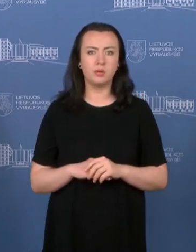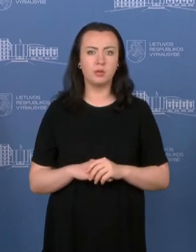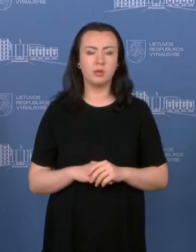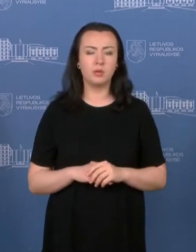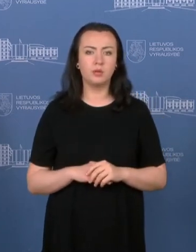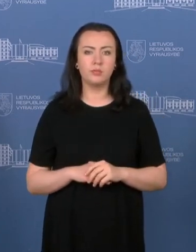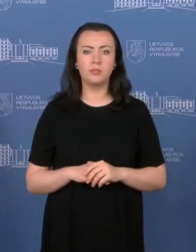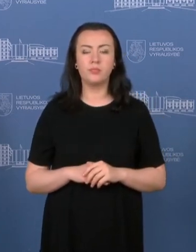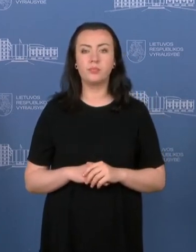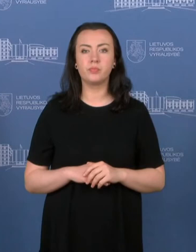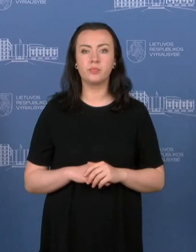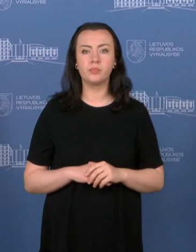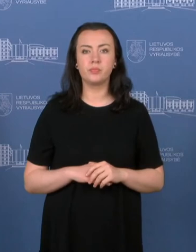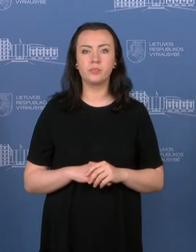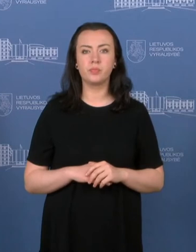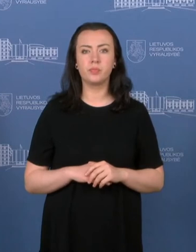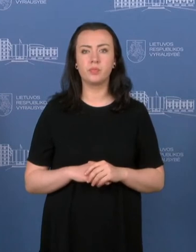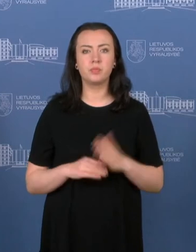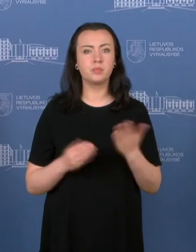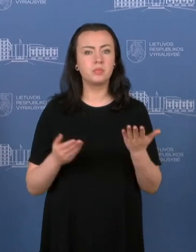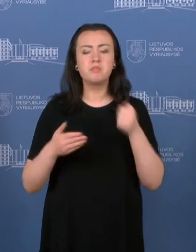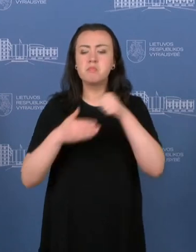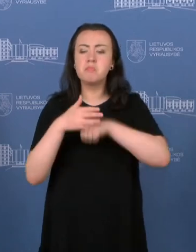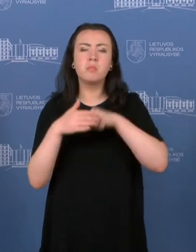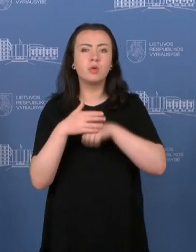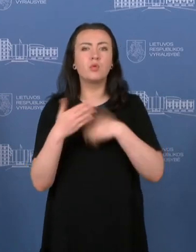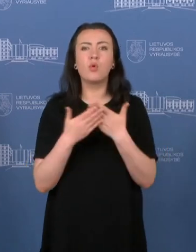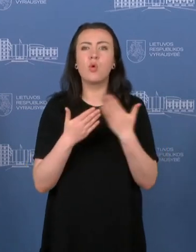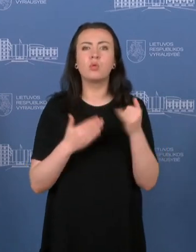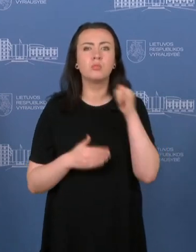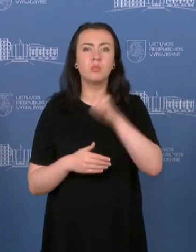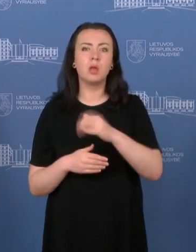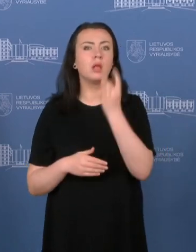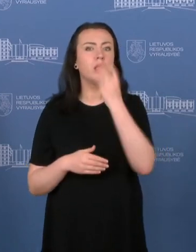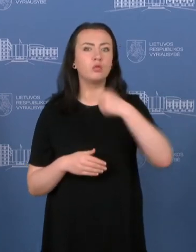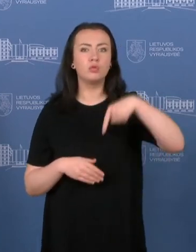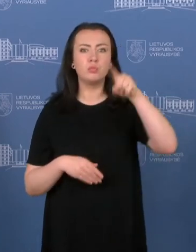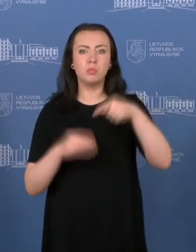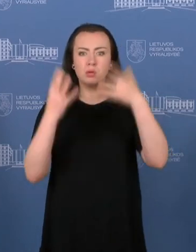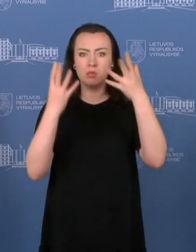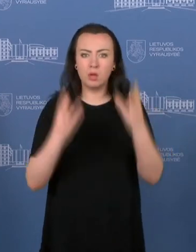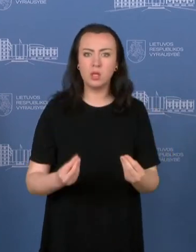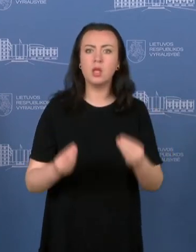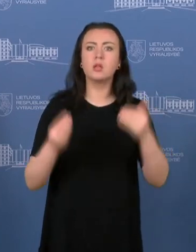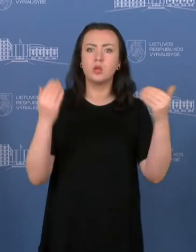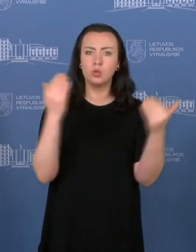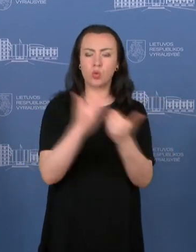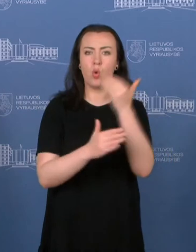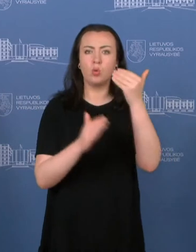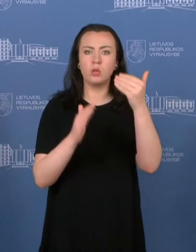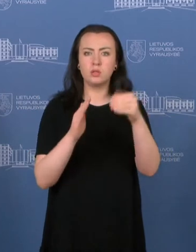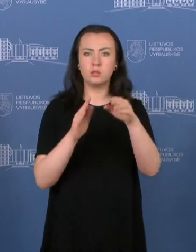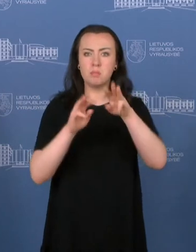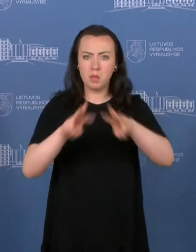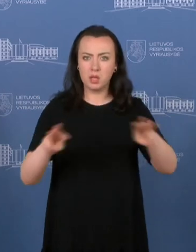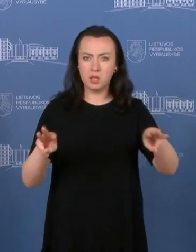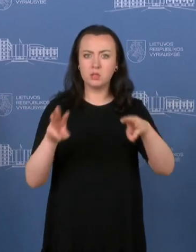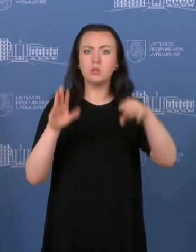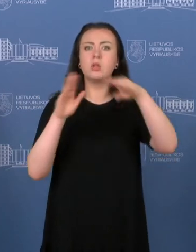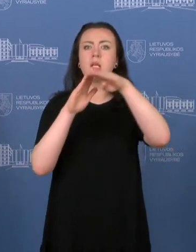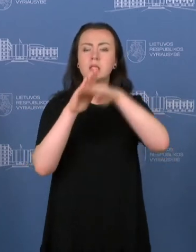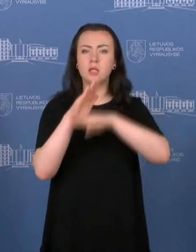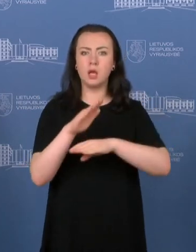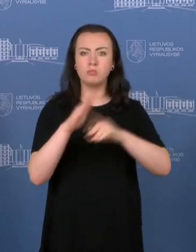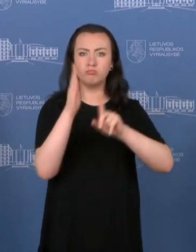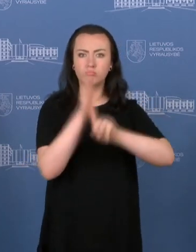Klasko. Pretekstas ir apsilankymo buvo gegužės pirmą dieną įsigaliojęs naujas ministro įsakymas,